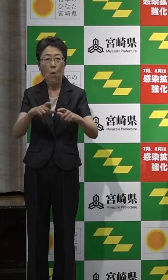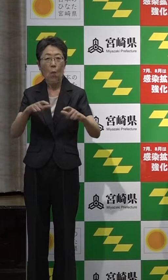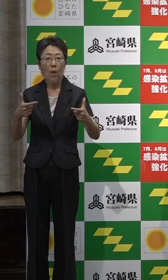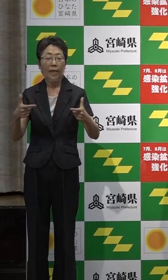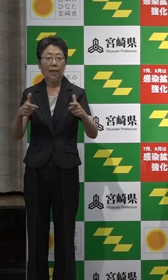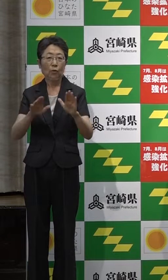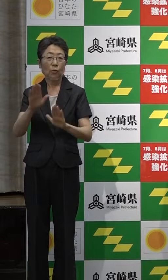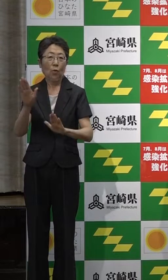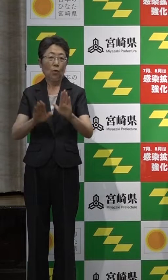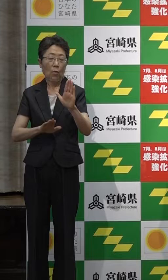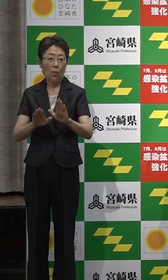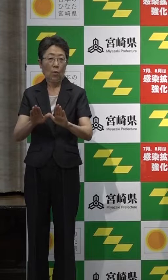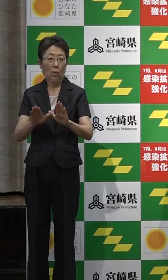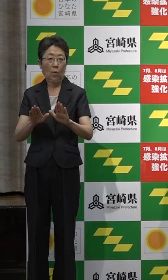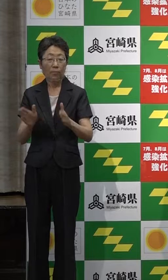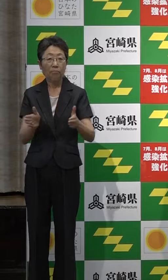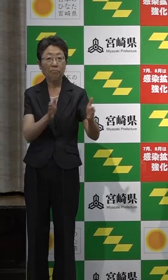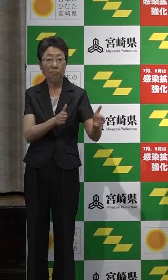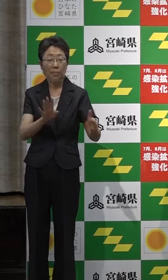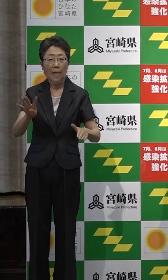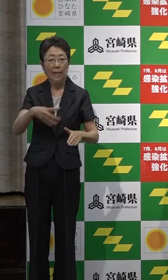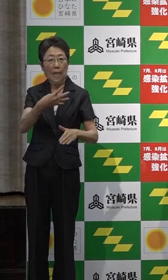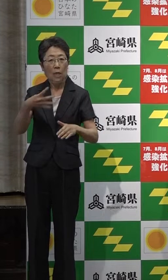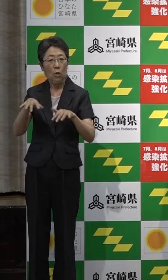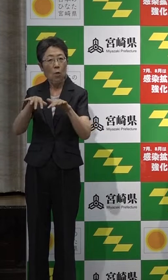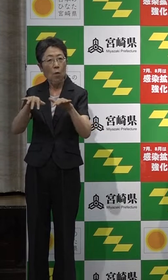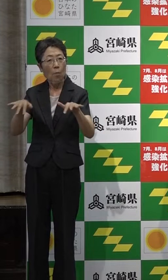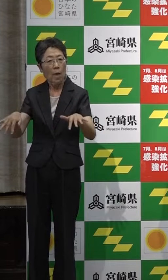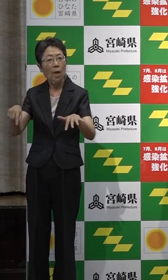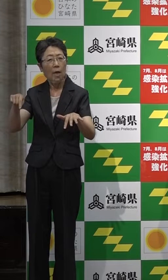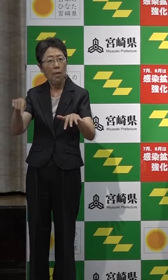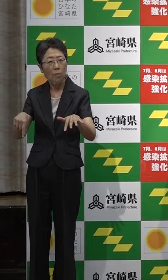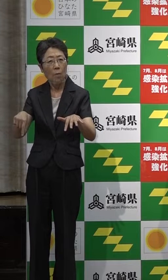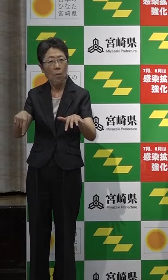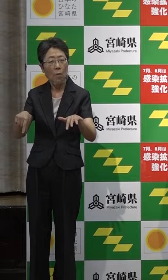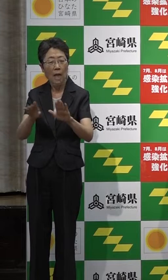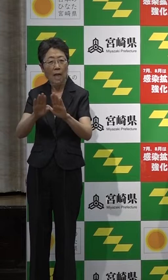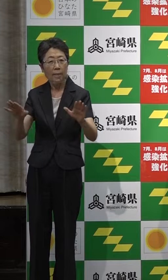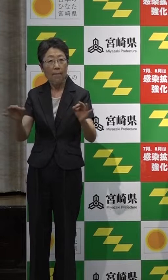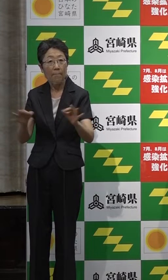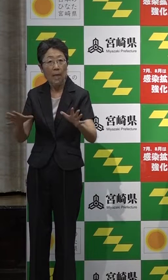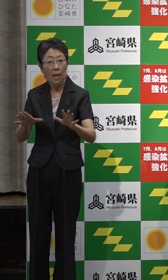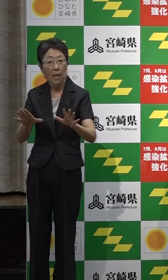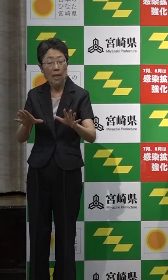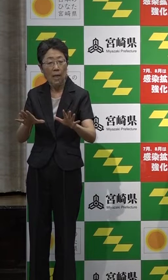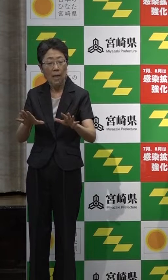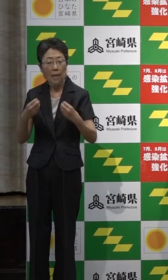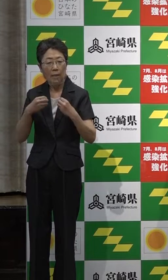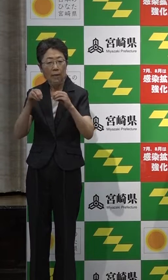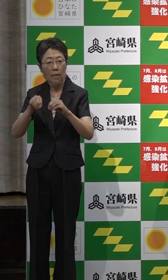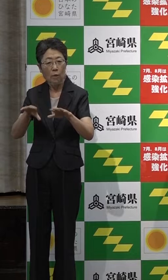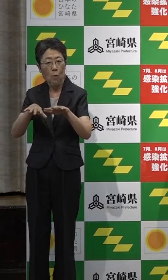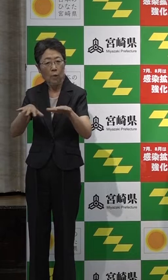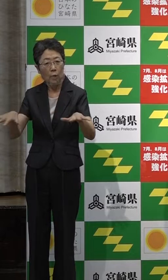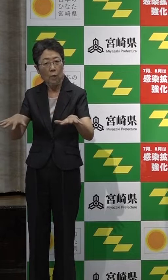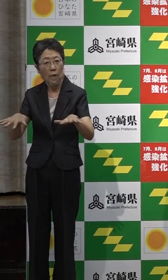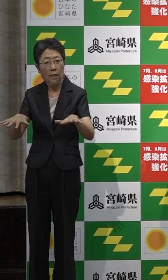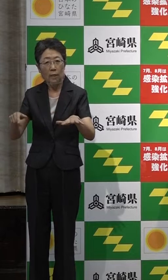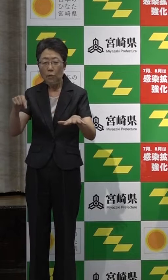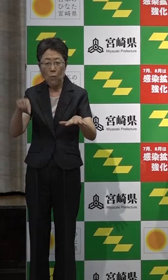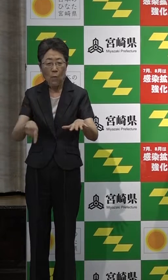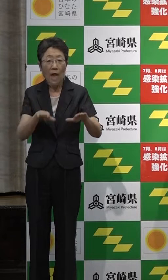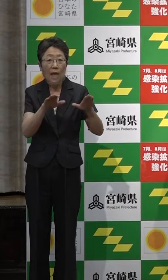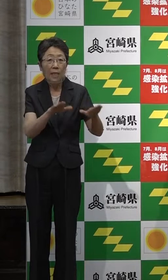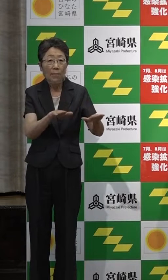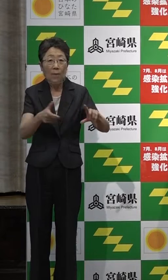、第4波の時とは少しそこの立ち上がりの感染拡大の広がりの状況が違うということを思って、